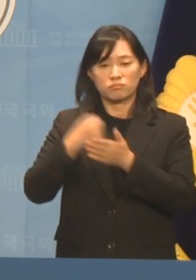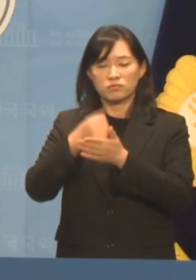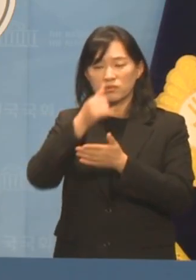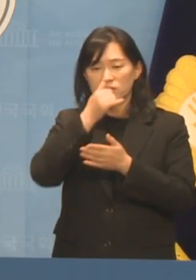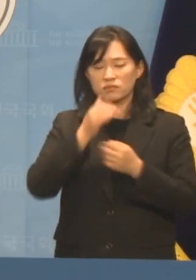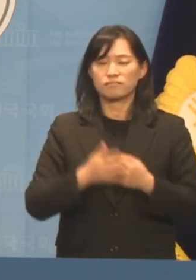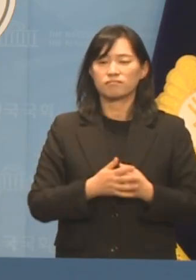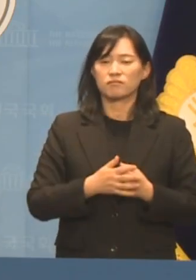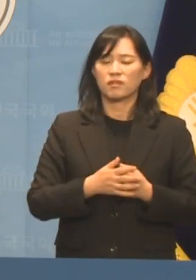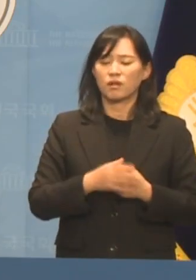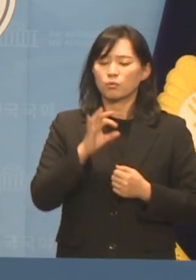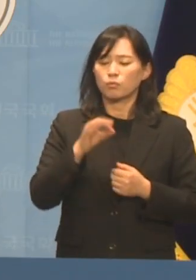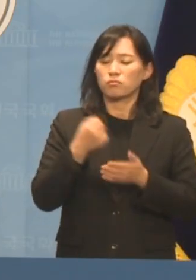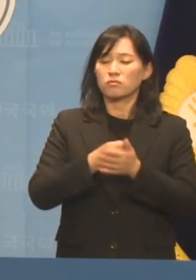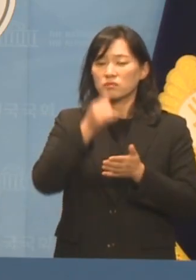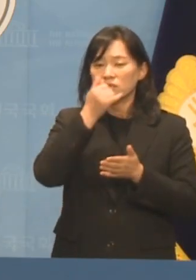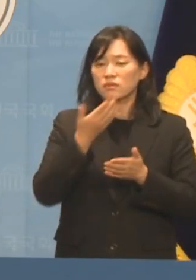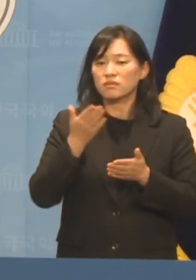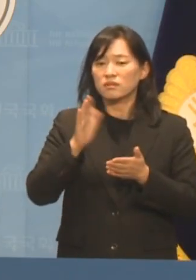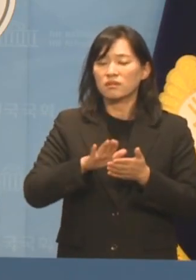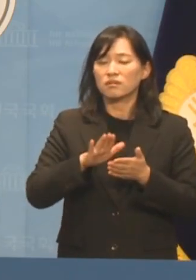정산할 금액은 정해져 있는데